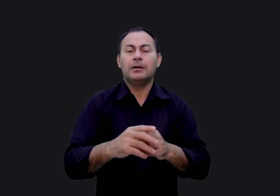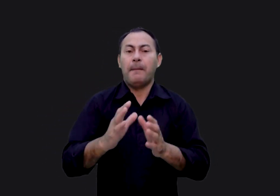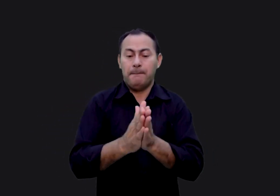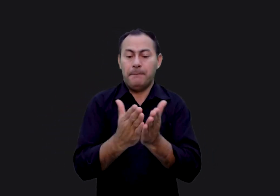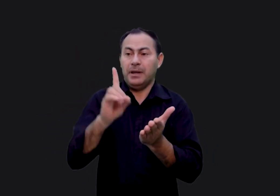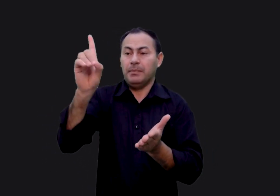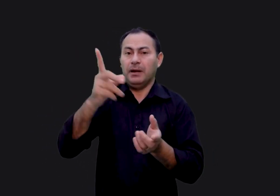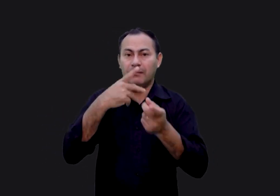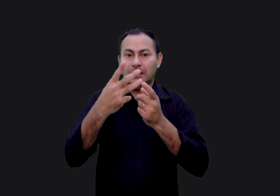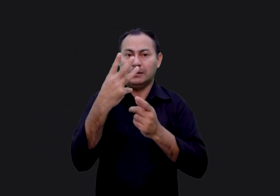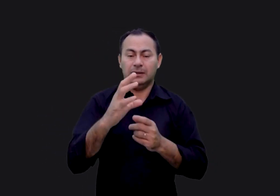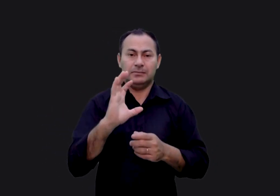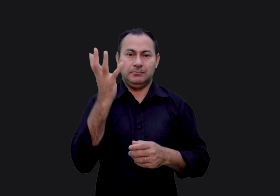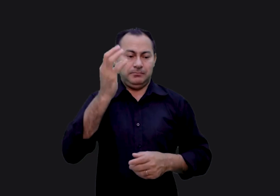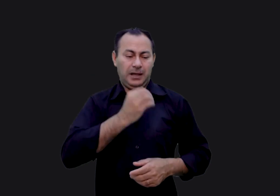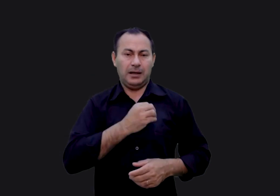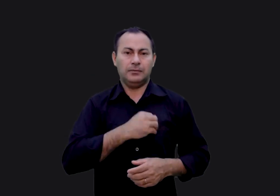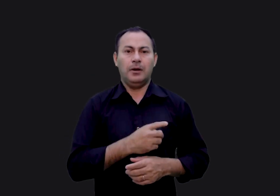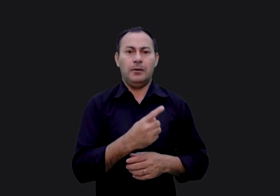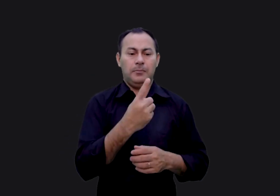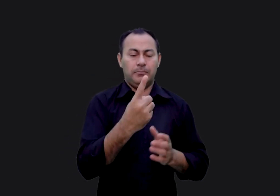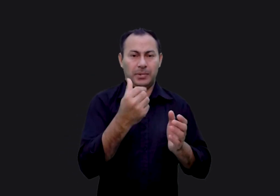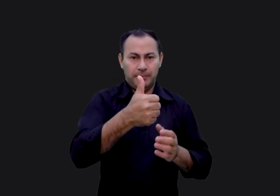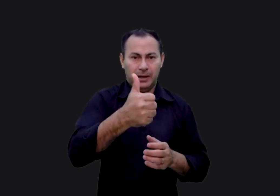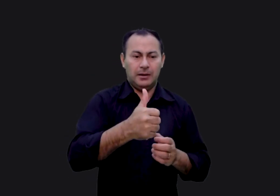do pecado, ou seja, seu castigo, seu poder e seu preço,